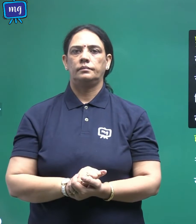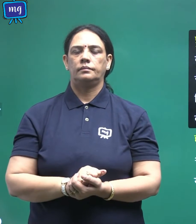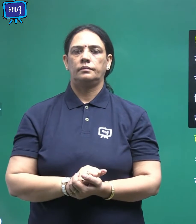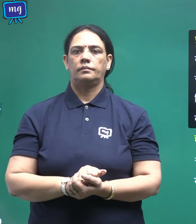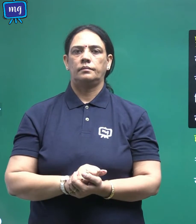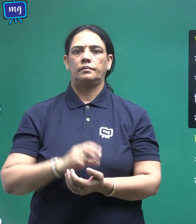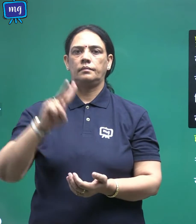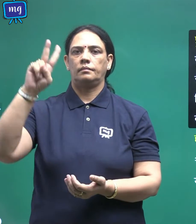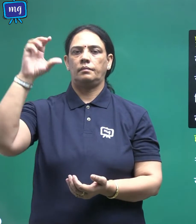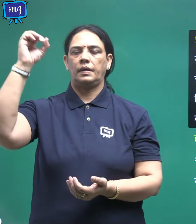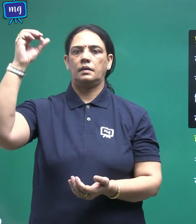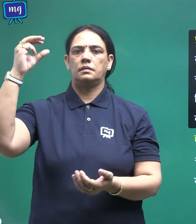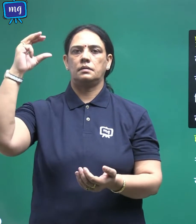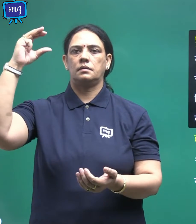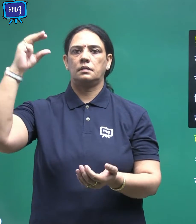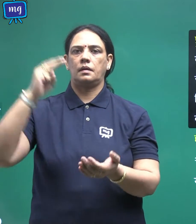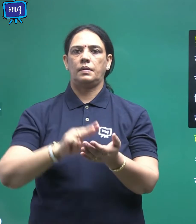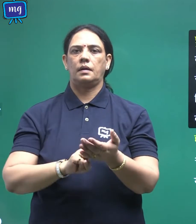20 सेमी,